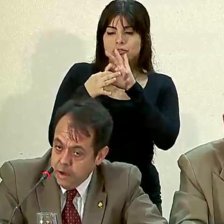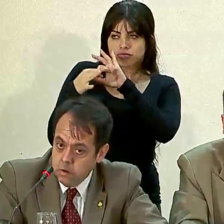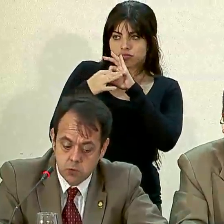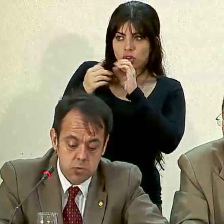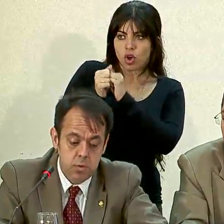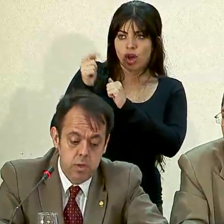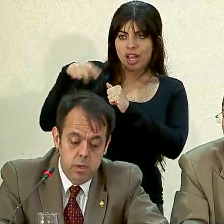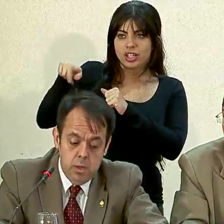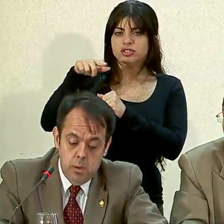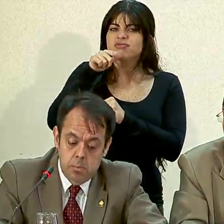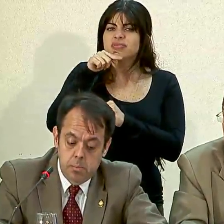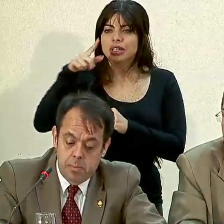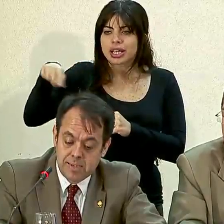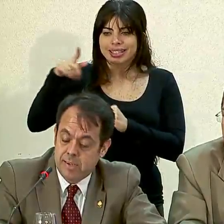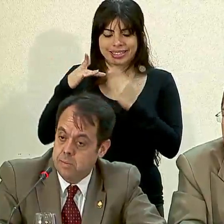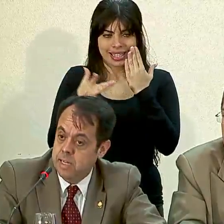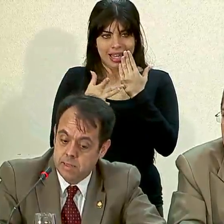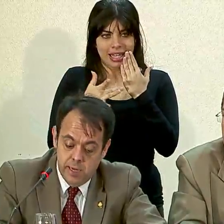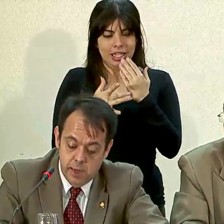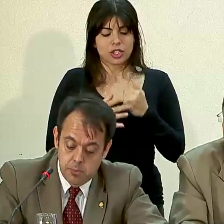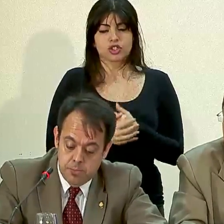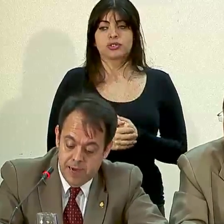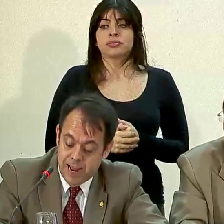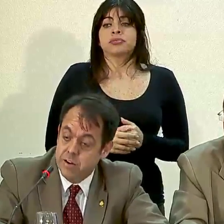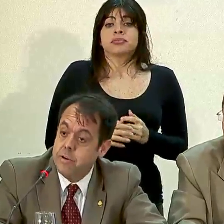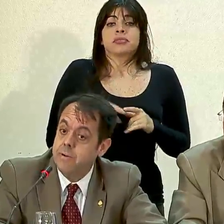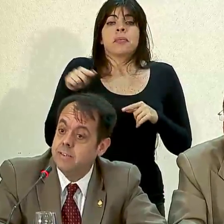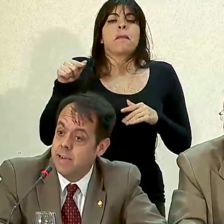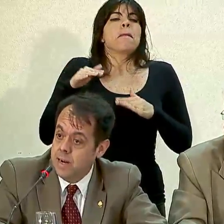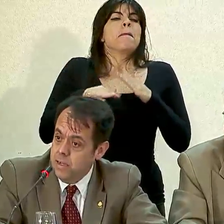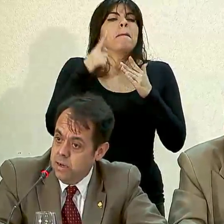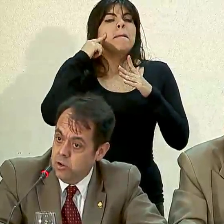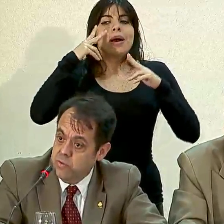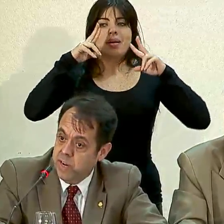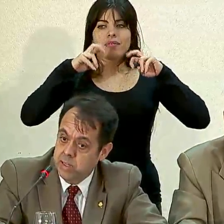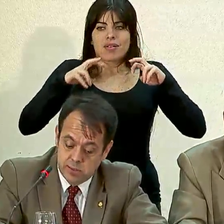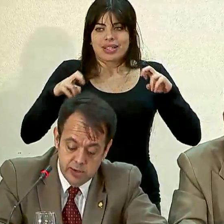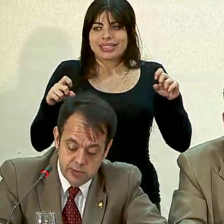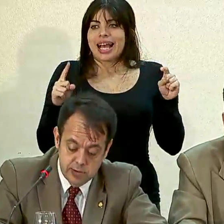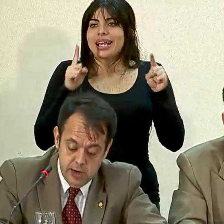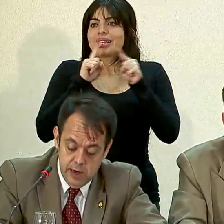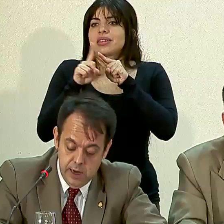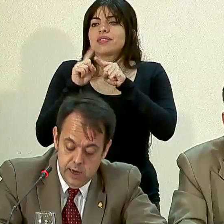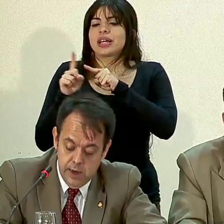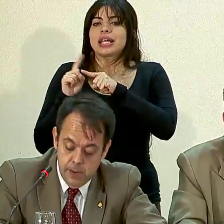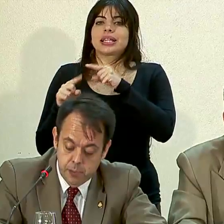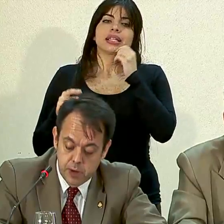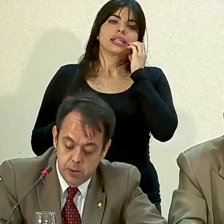los técnicos, básicamente para revisar los diferentes